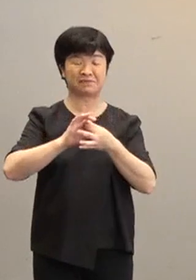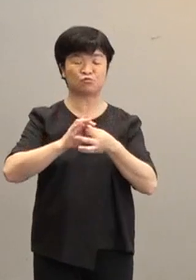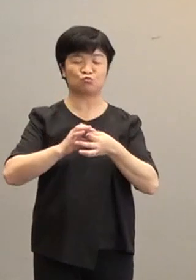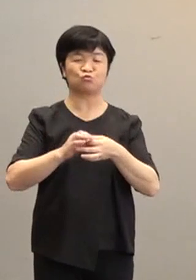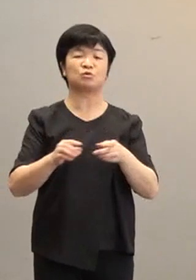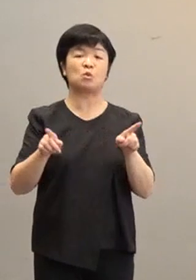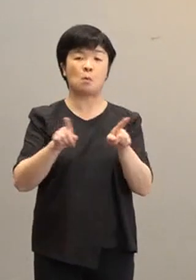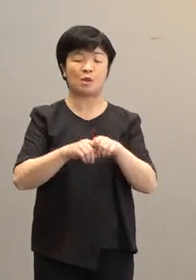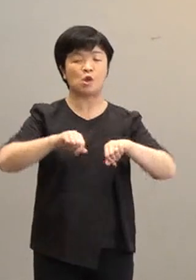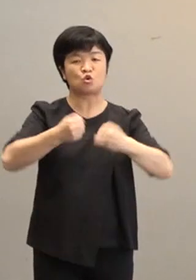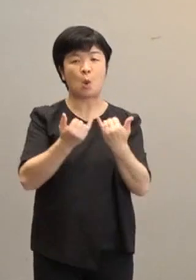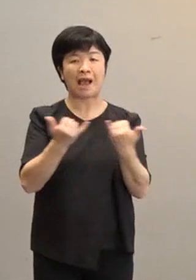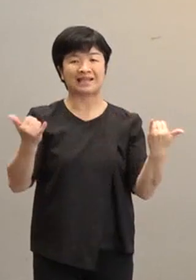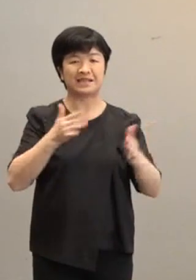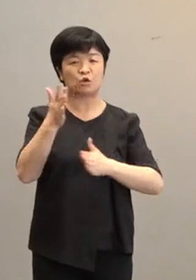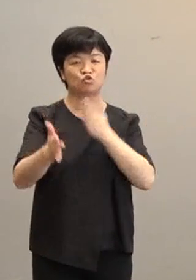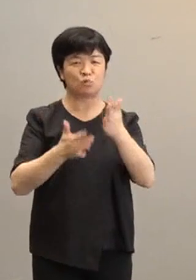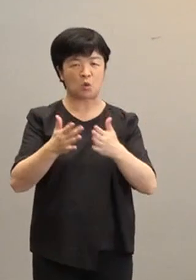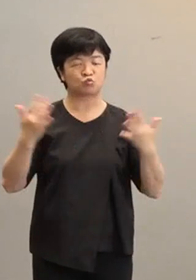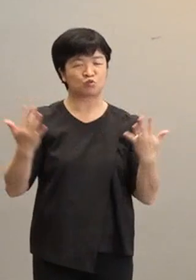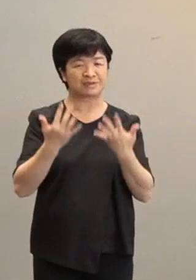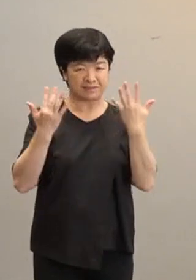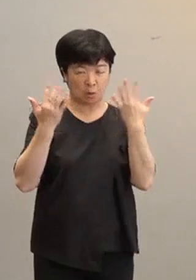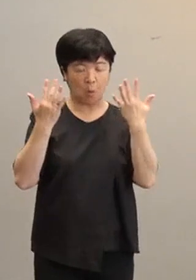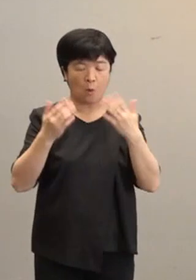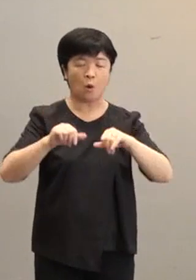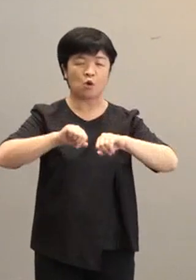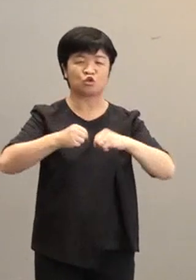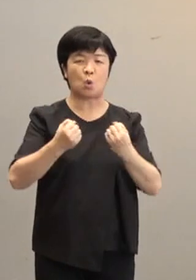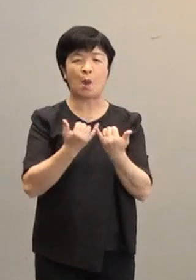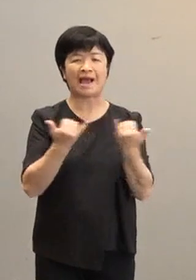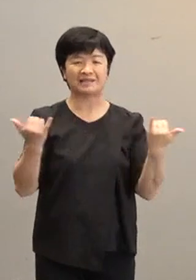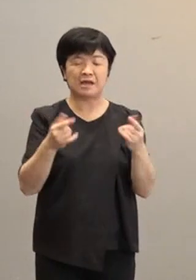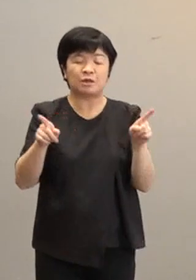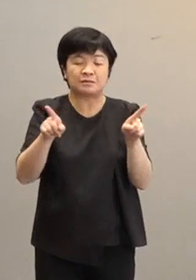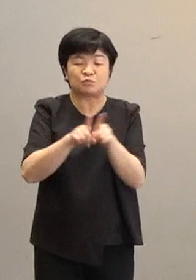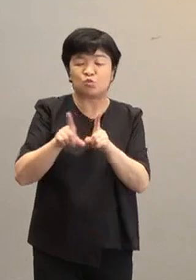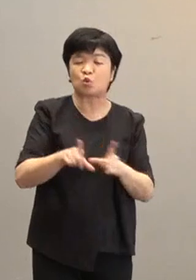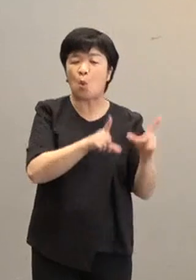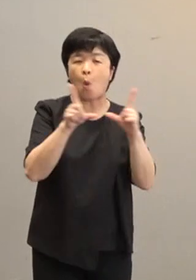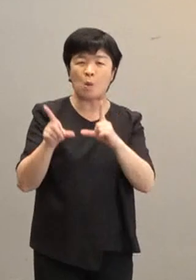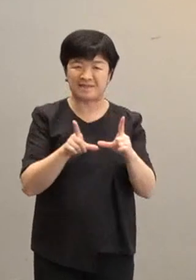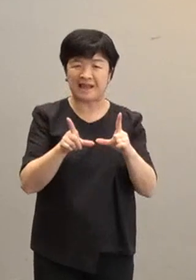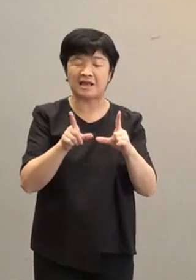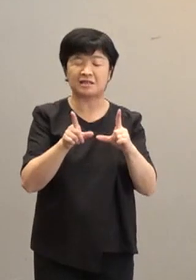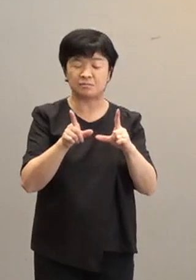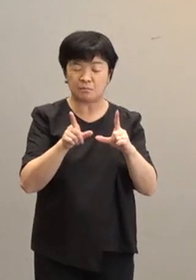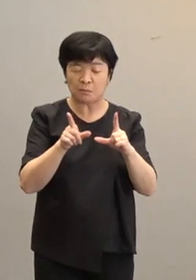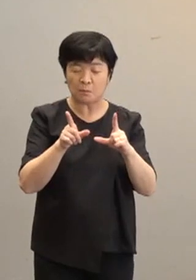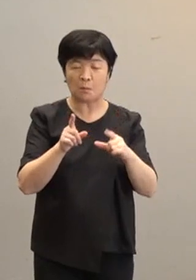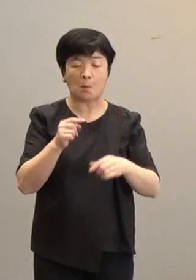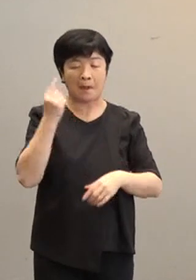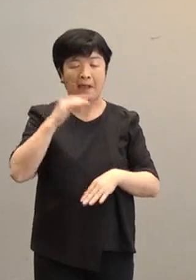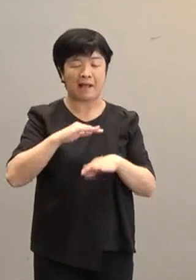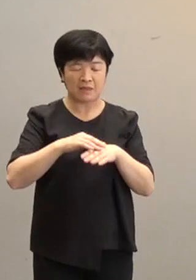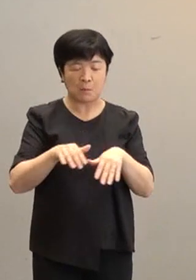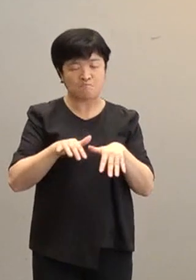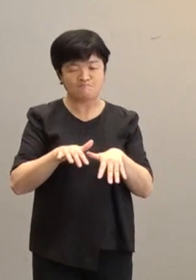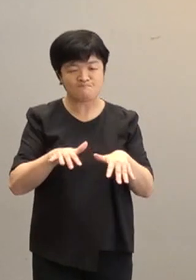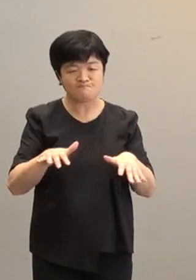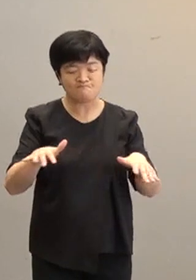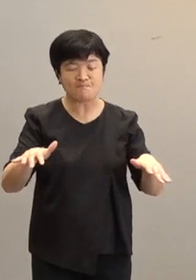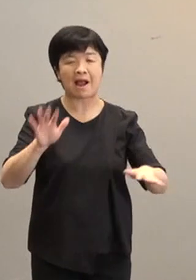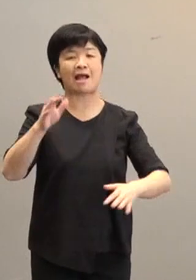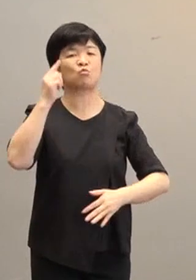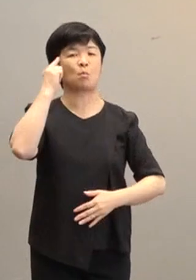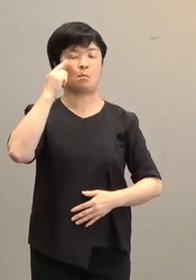害者スポーツの振興、障害者との共生についてもですね、非常に定着してきたところがありますので、我